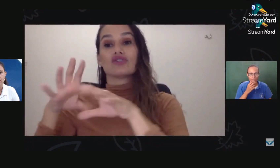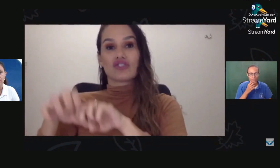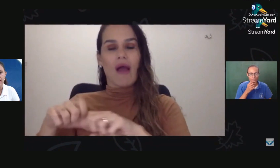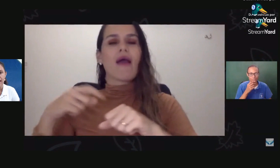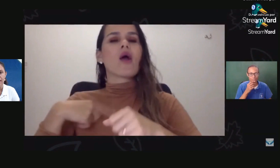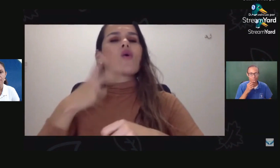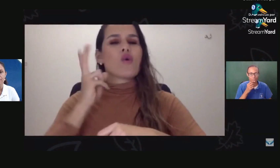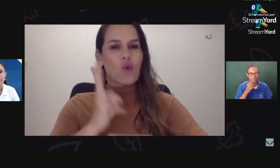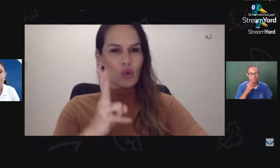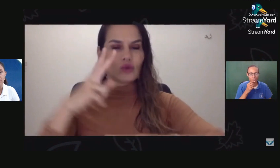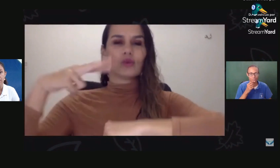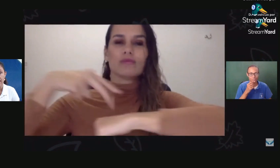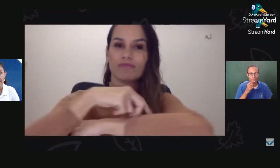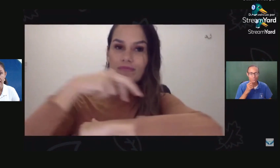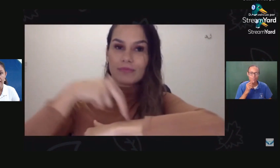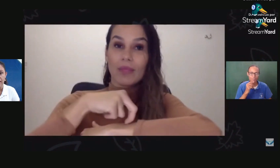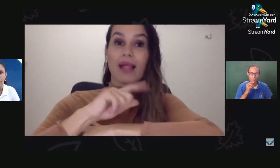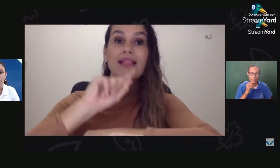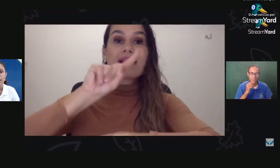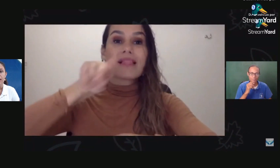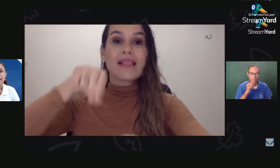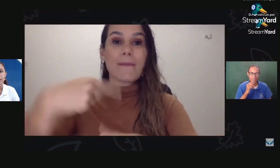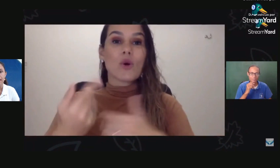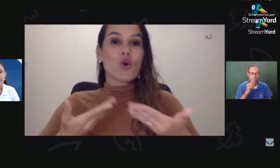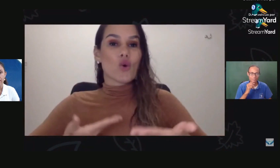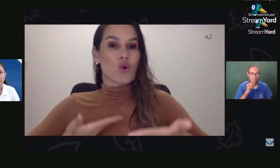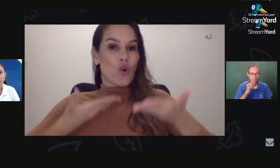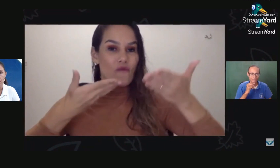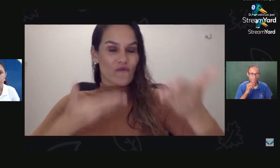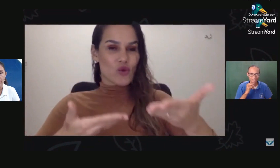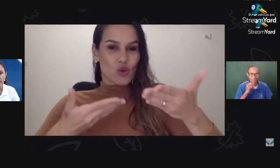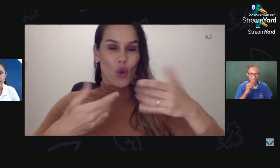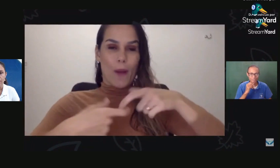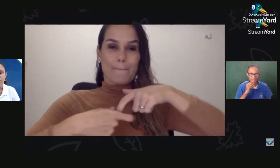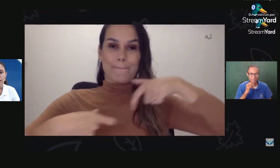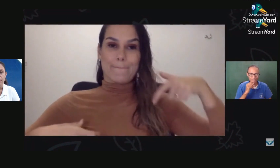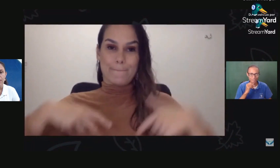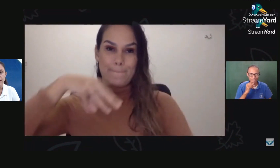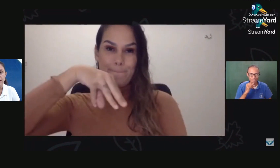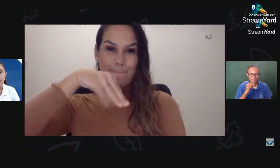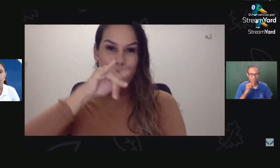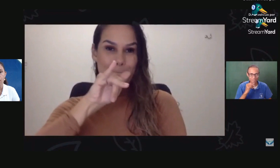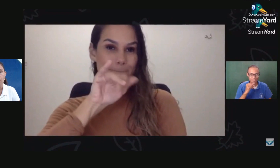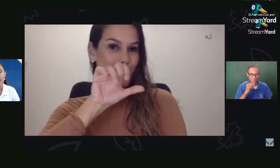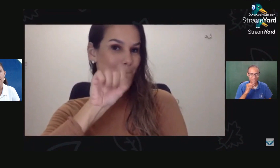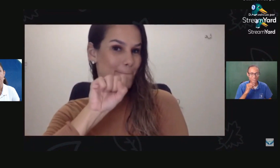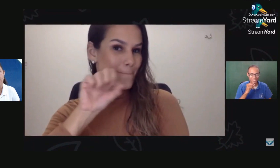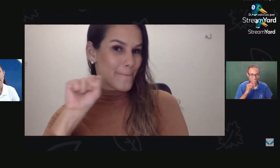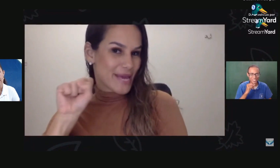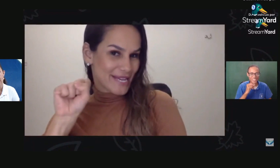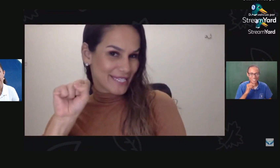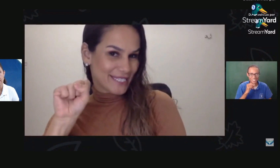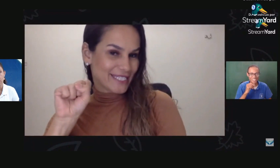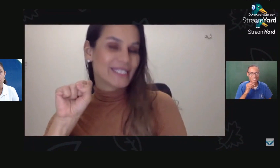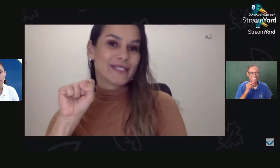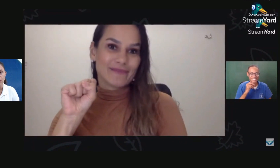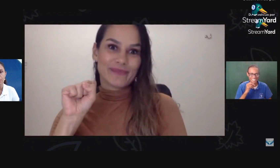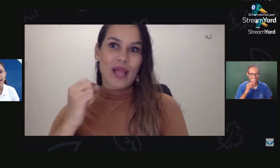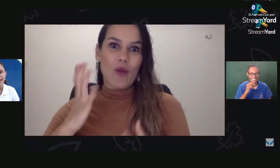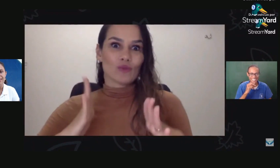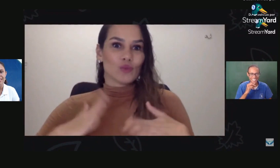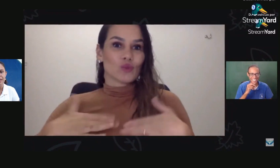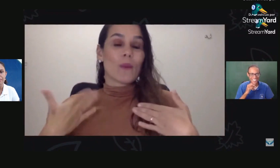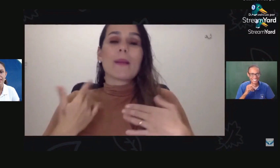né, estudei, depois que eu finalizei, então, trabalhando também como modelo, fiz, então, recebi o